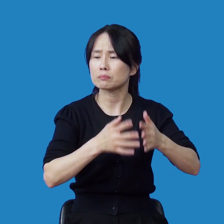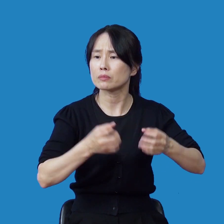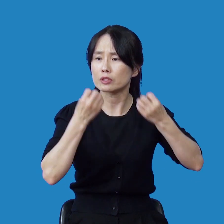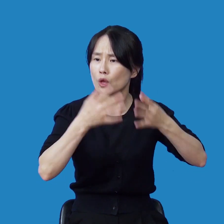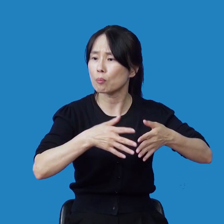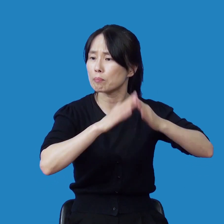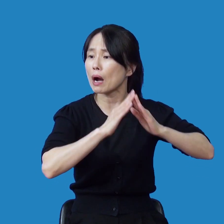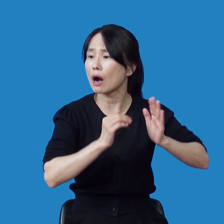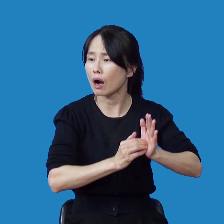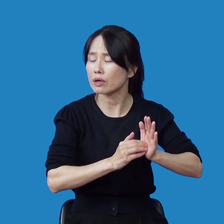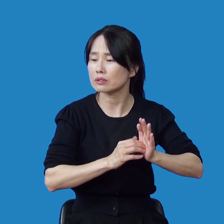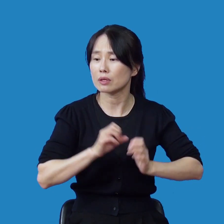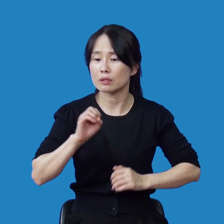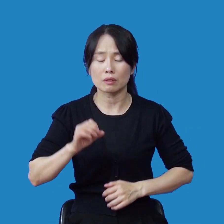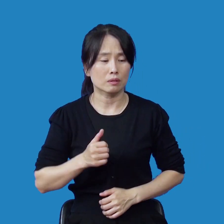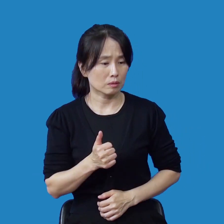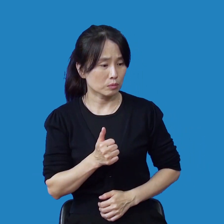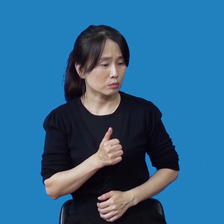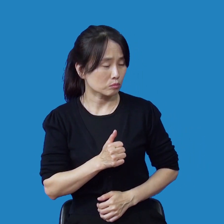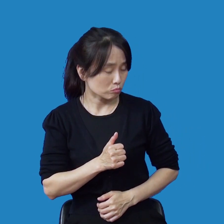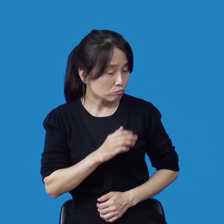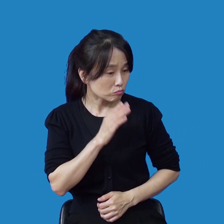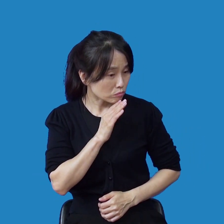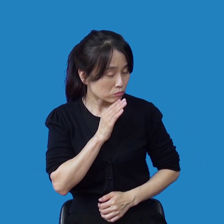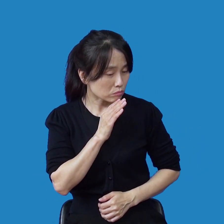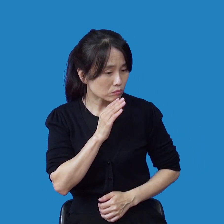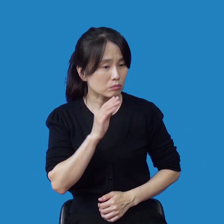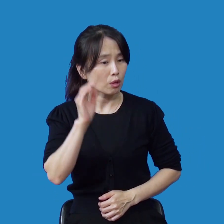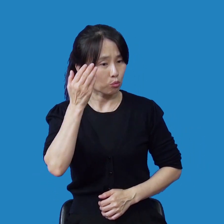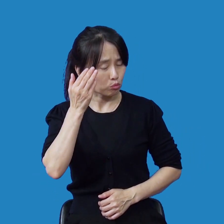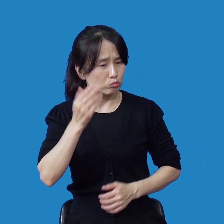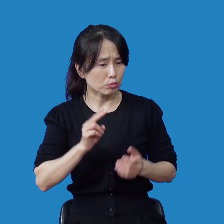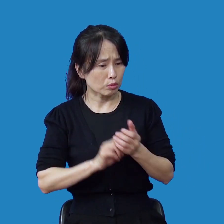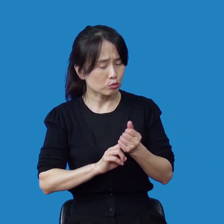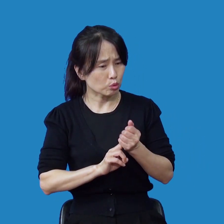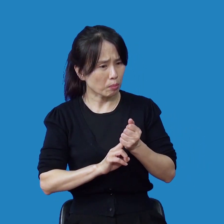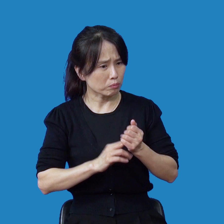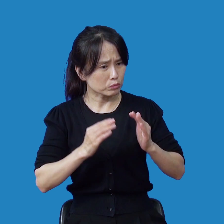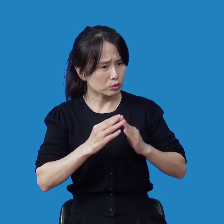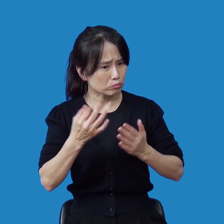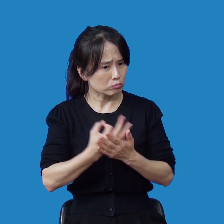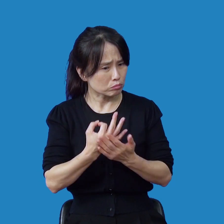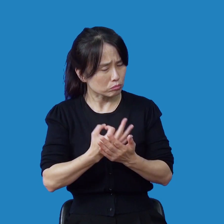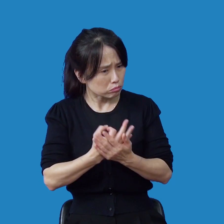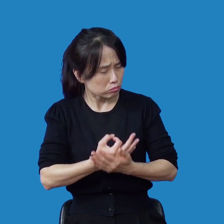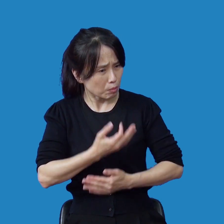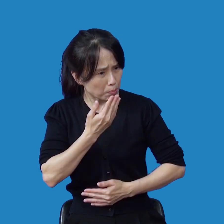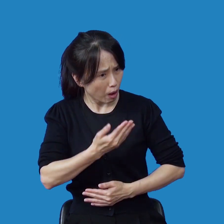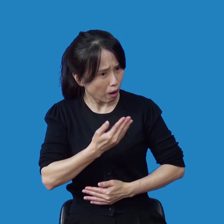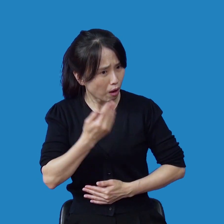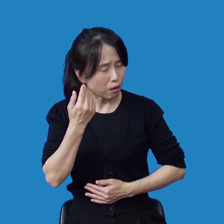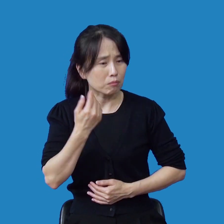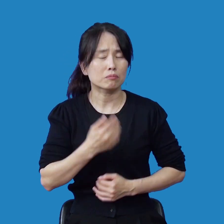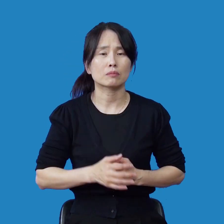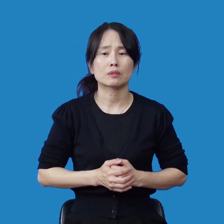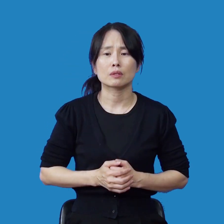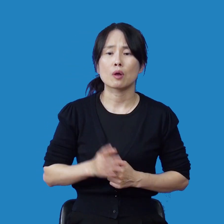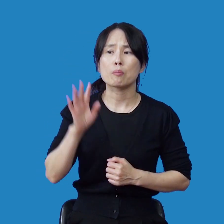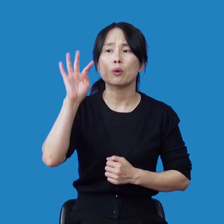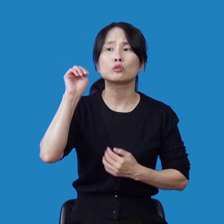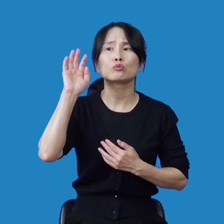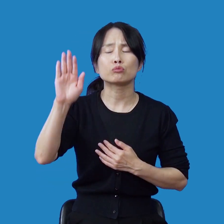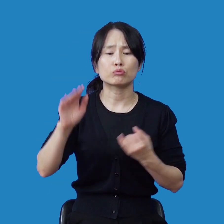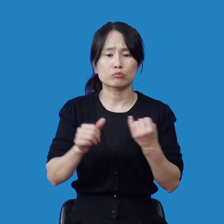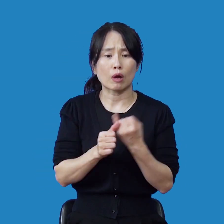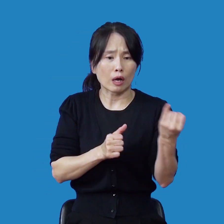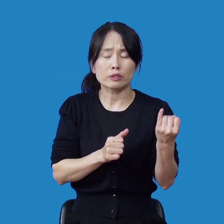했습니다. 남편이 그래? 요즘 같은 때 장사가 잘 될까? 했습니다. 며칠 지나서 아내가